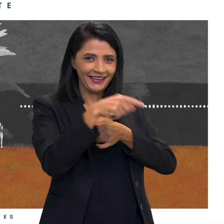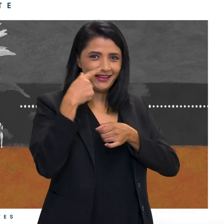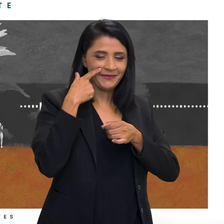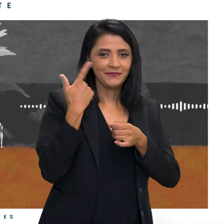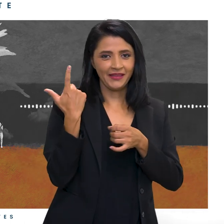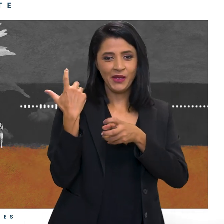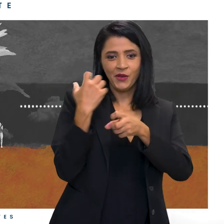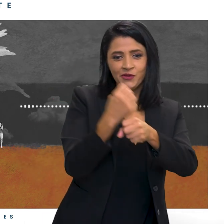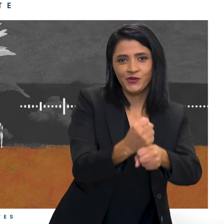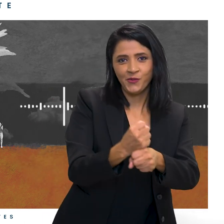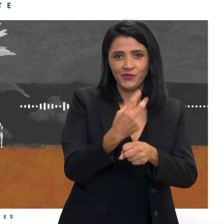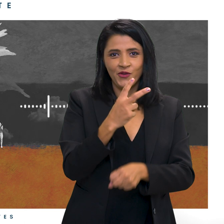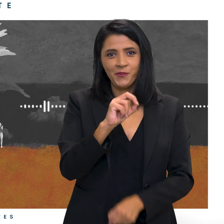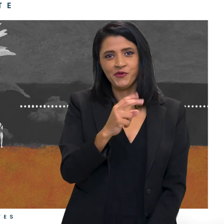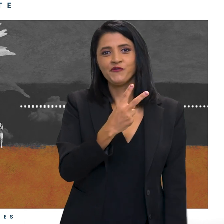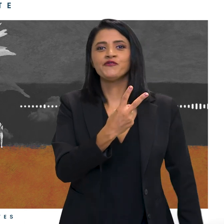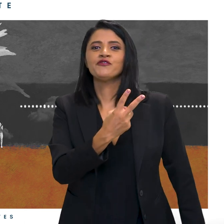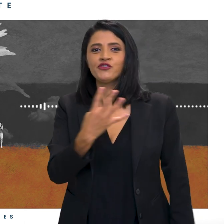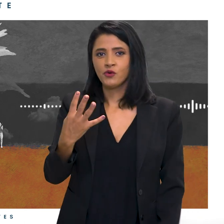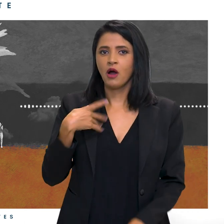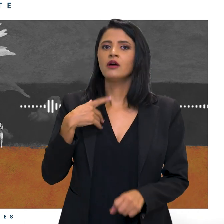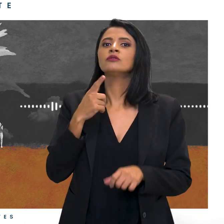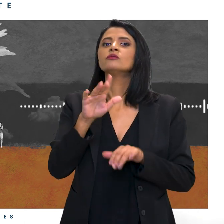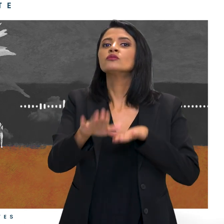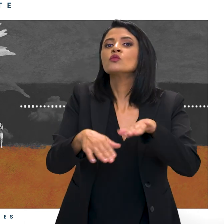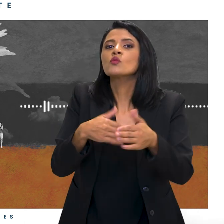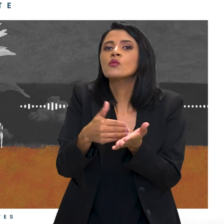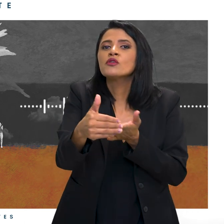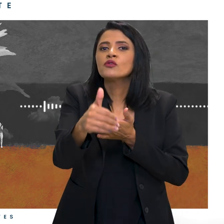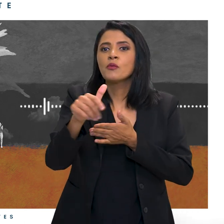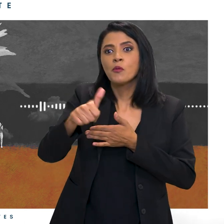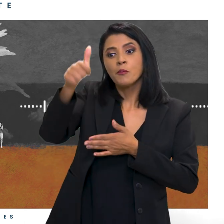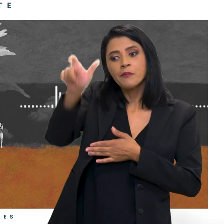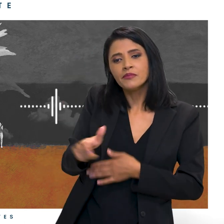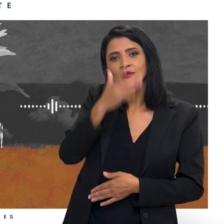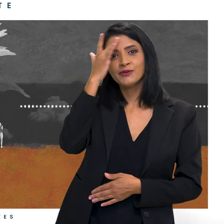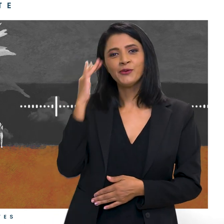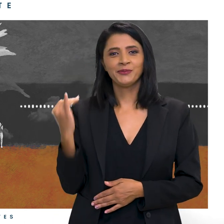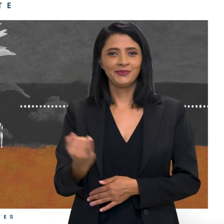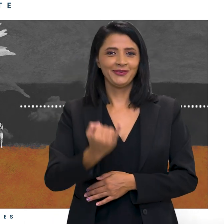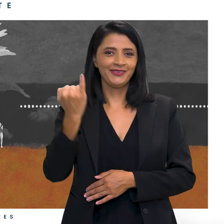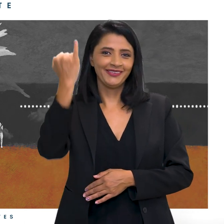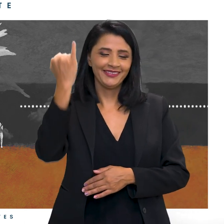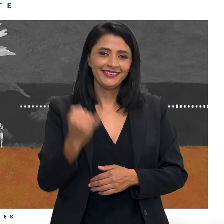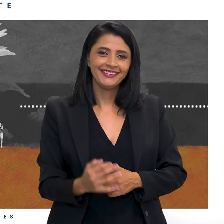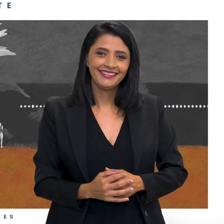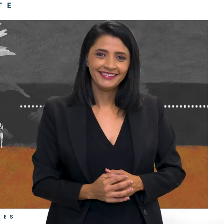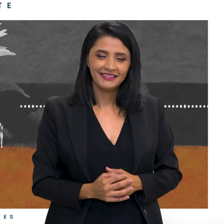deixa eu voltar aqui pro balanço. Em 2024, um passo foi dado por um pezinho bem importante.